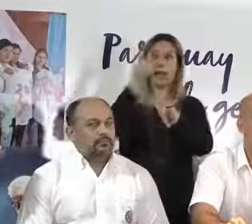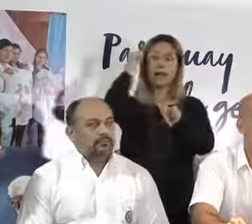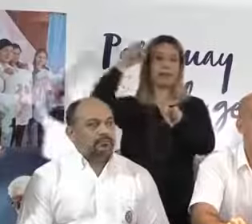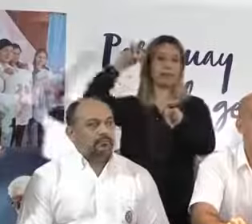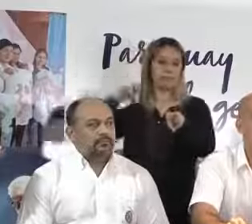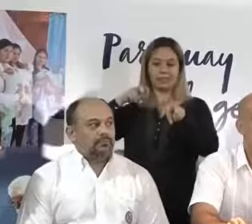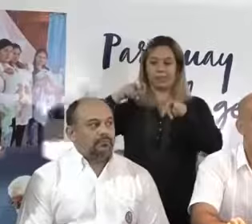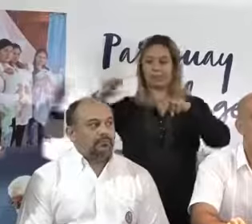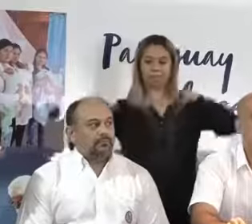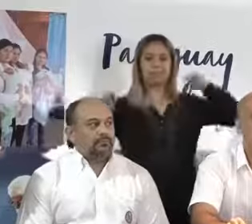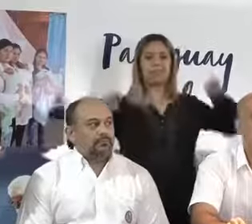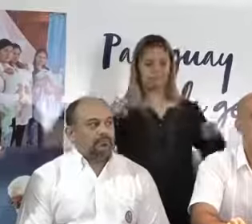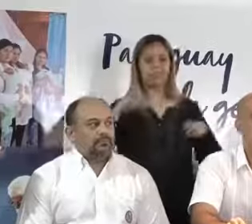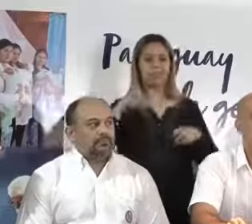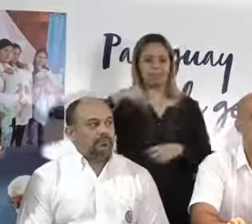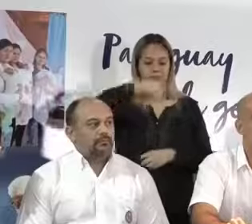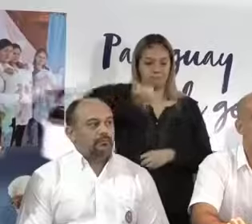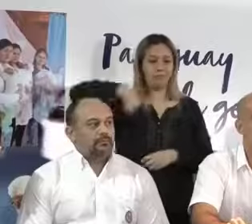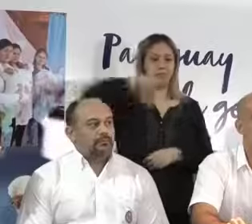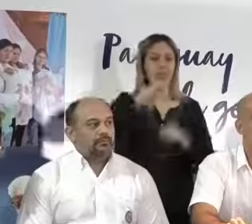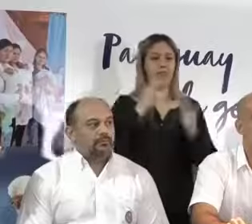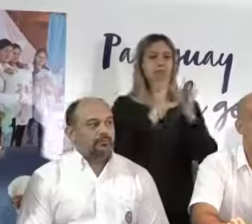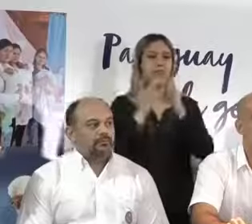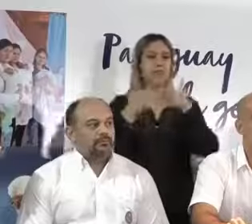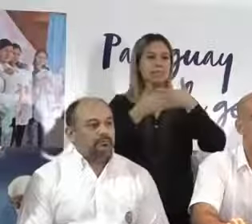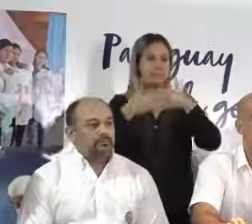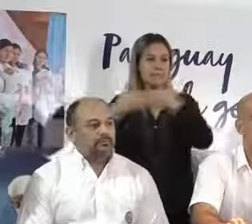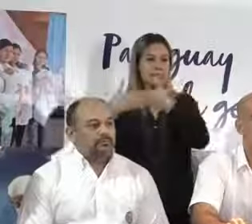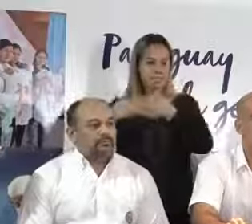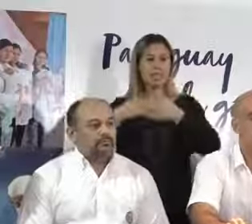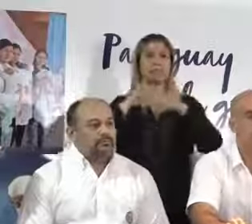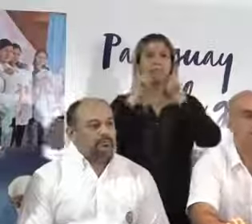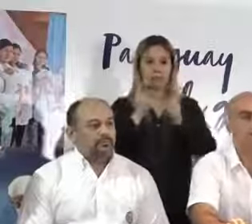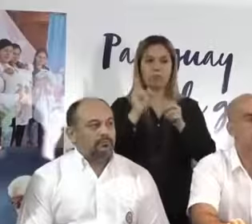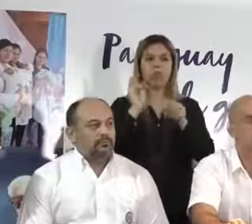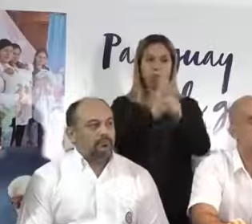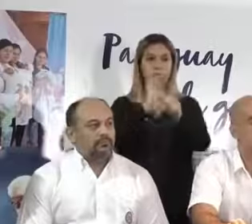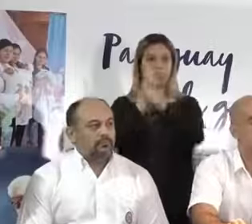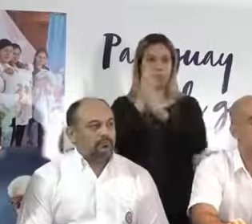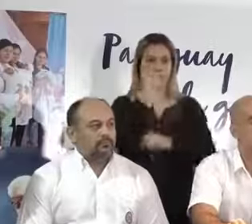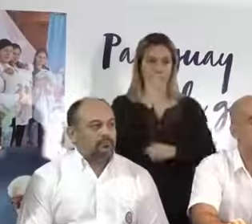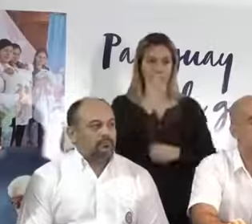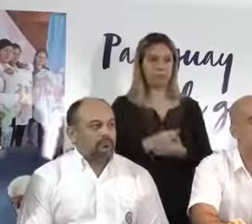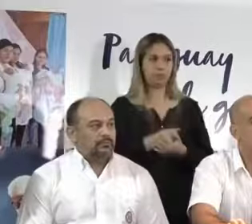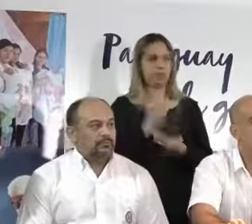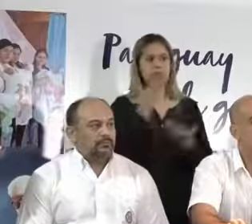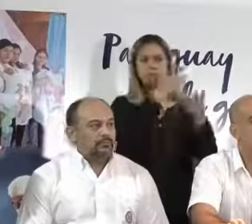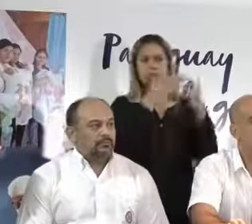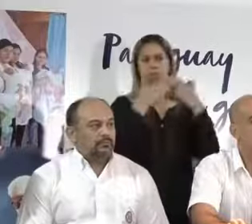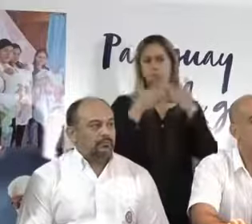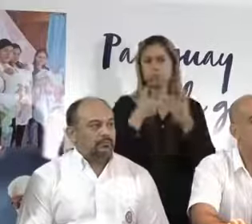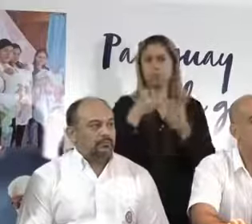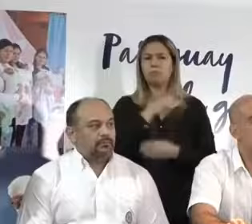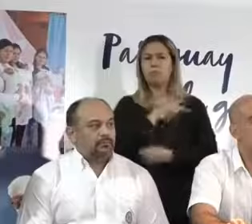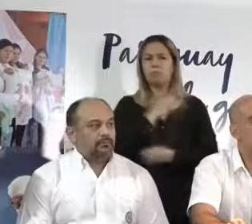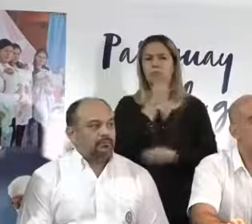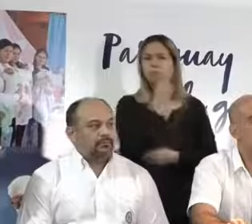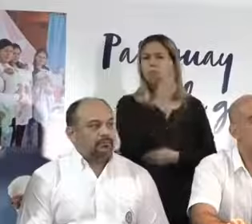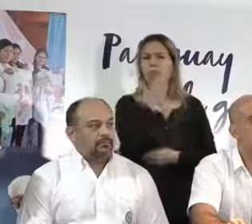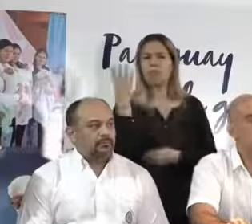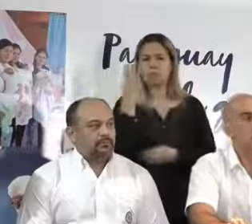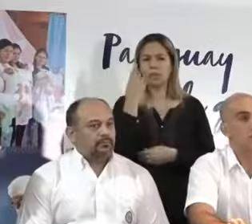compañía aérea también son parte de los contactos que van a ser abordados. Entonces, ¿cuántas personas habría ahora mismo en cuarentena relacionadas